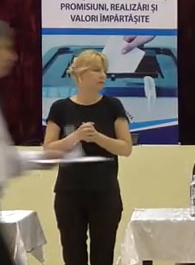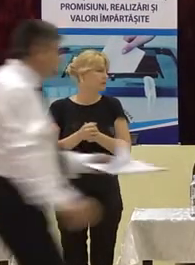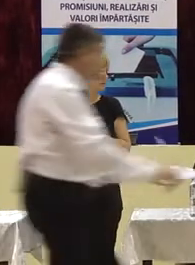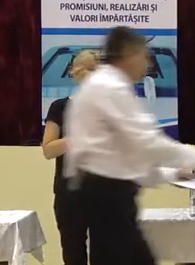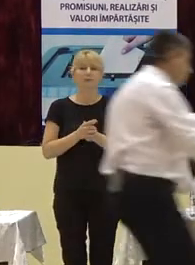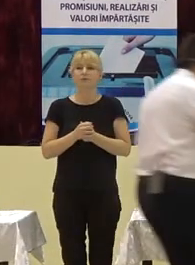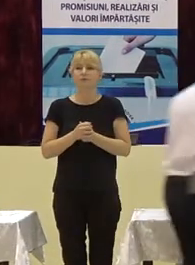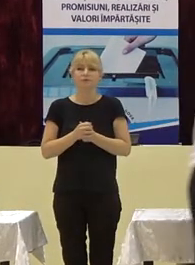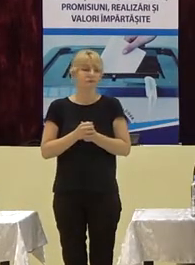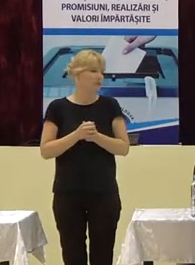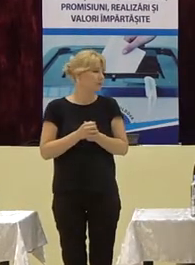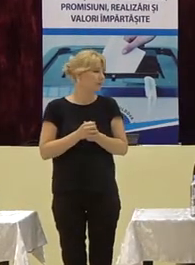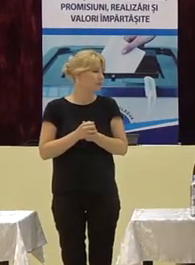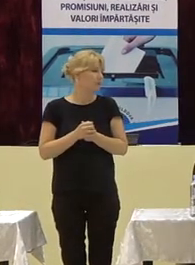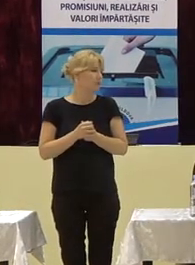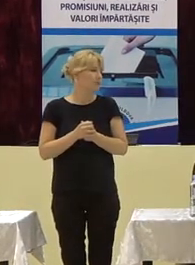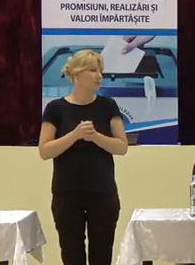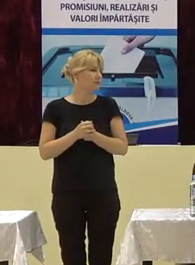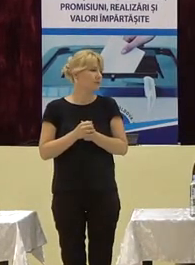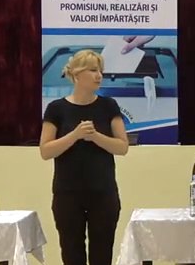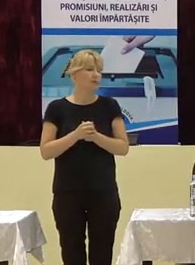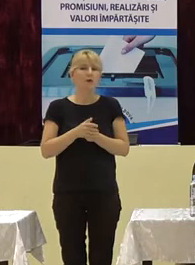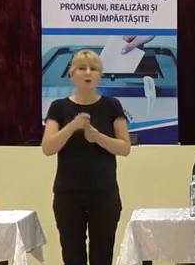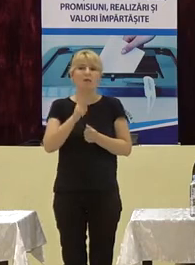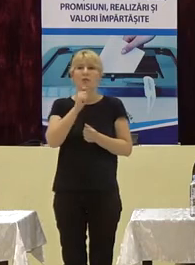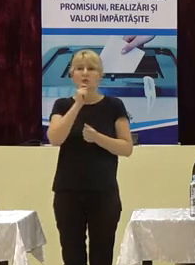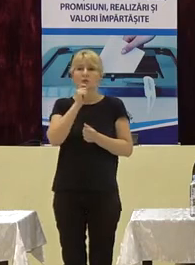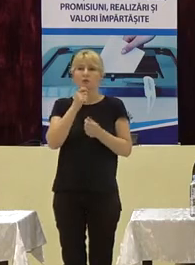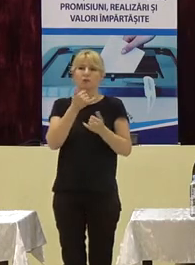Numai o clipă. O să puteți să folosiți microfonul ca să...